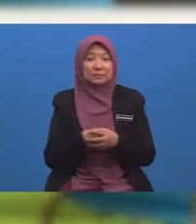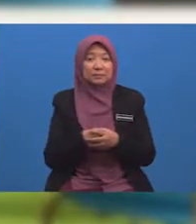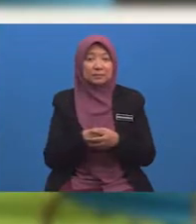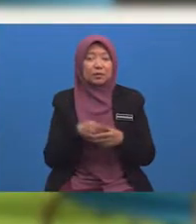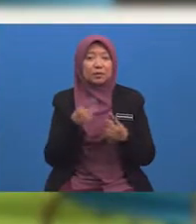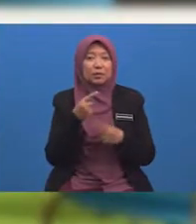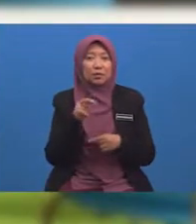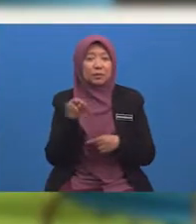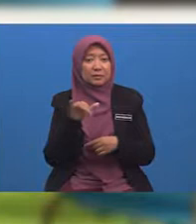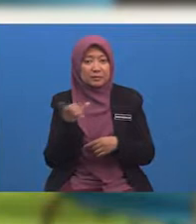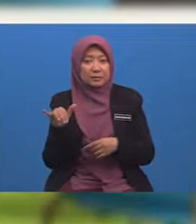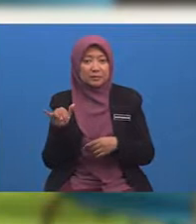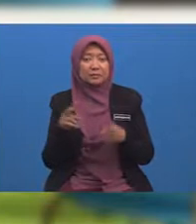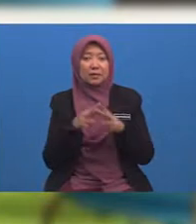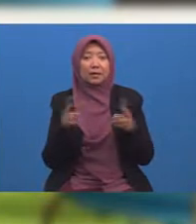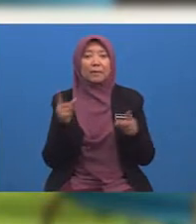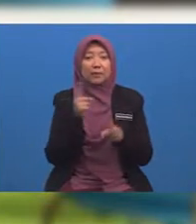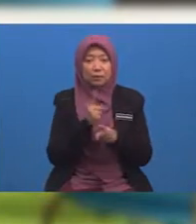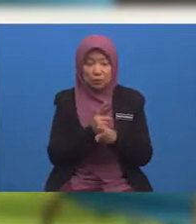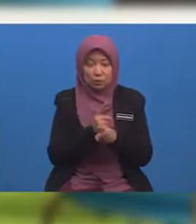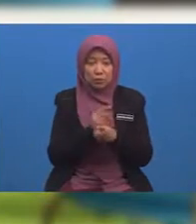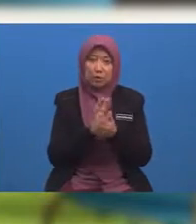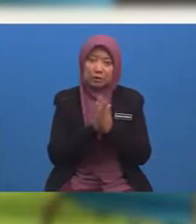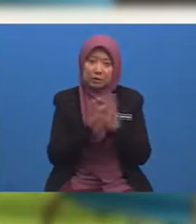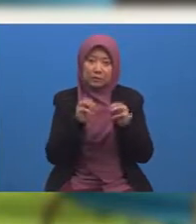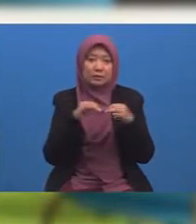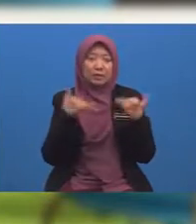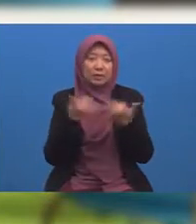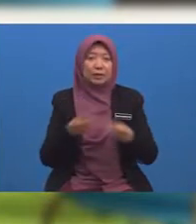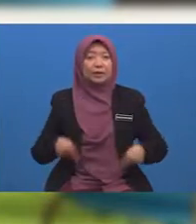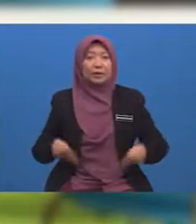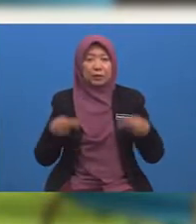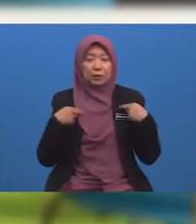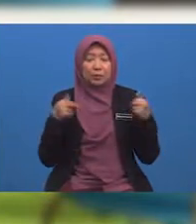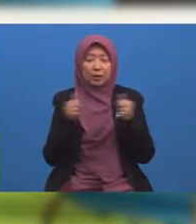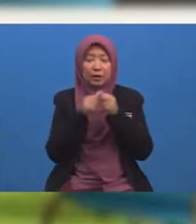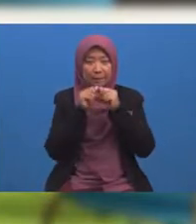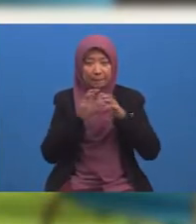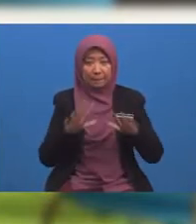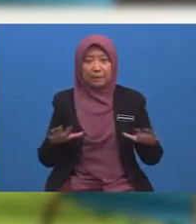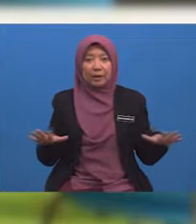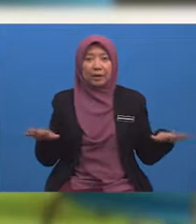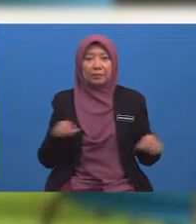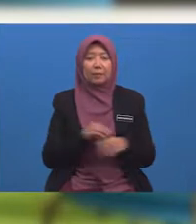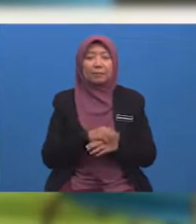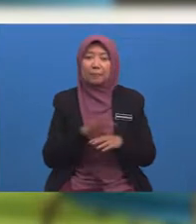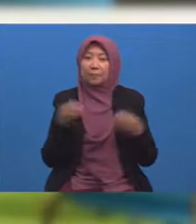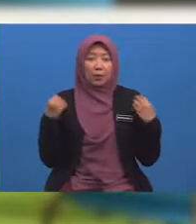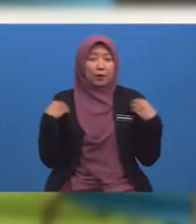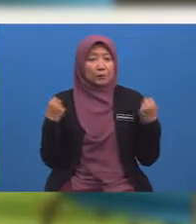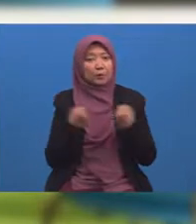Jawapannya yang sangat tepat. Masyarakat akan hidup aman dan damai. Tiada